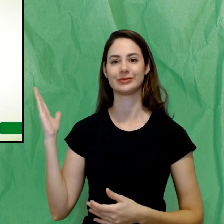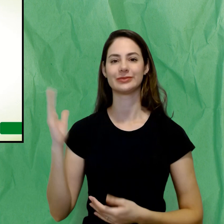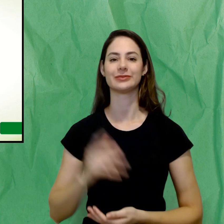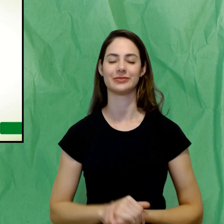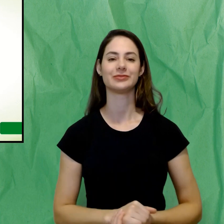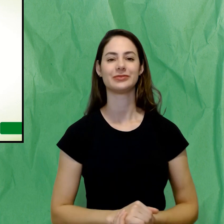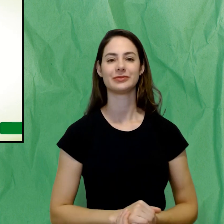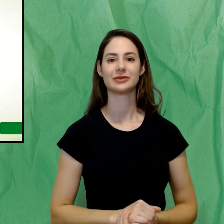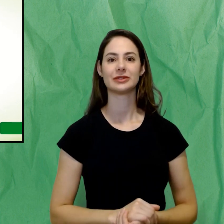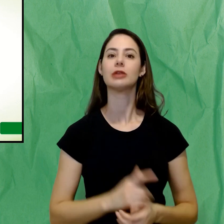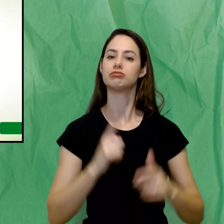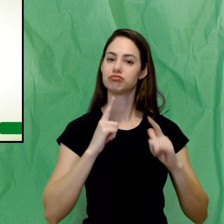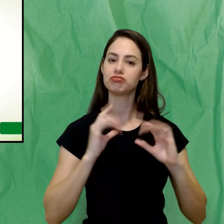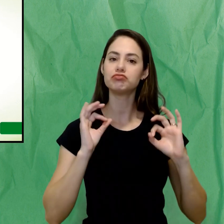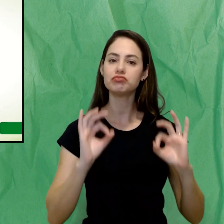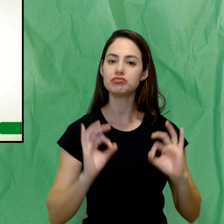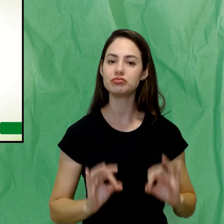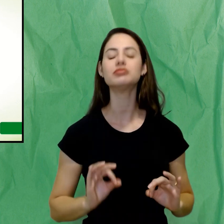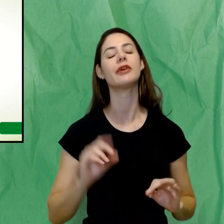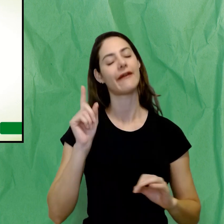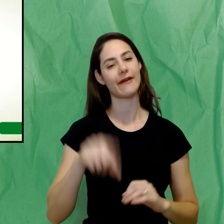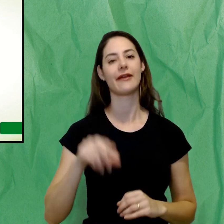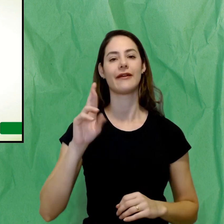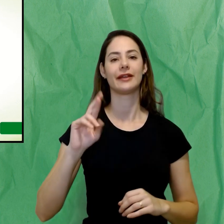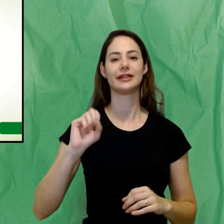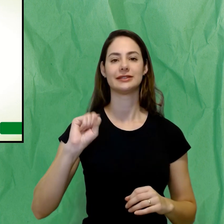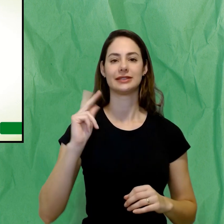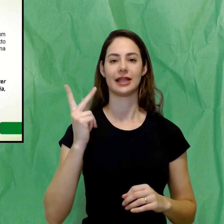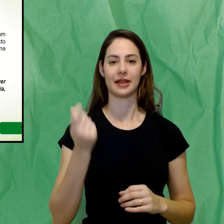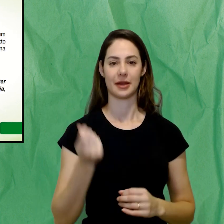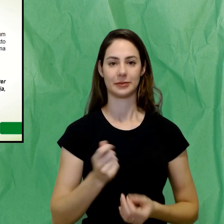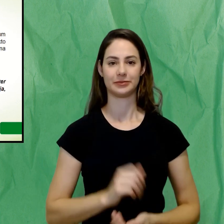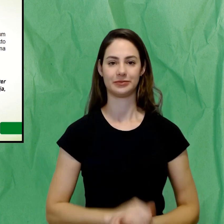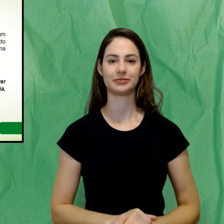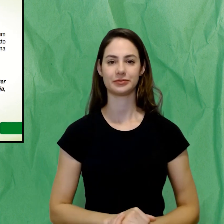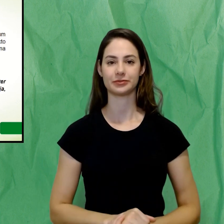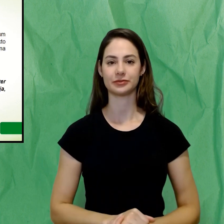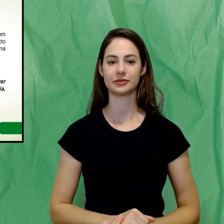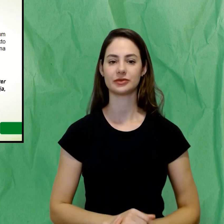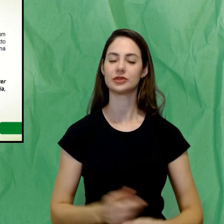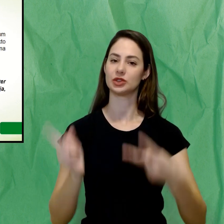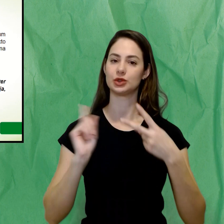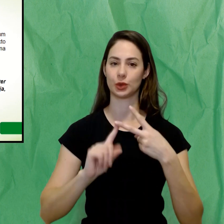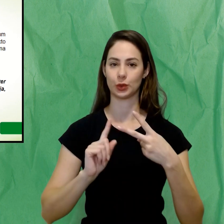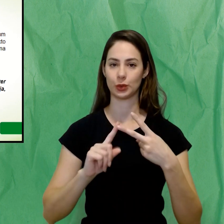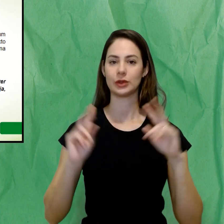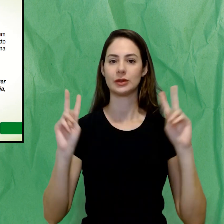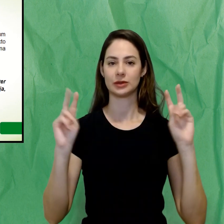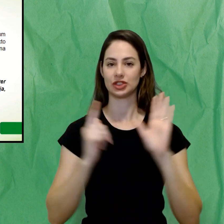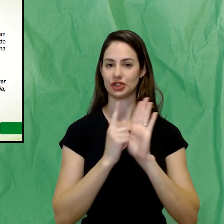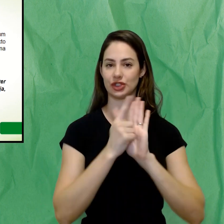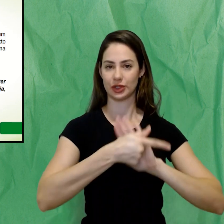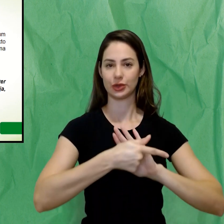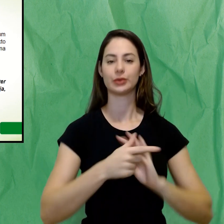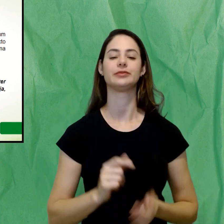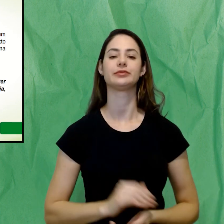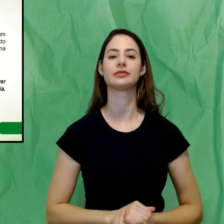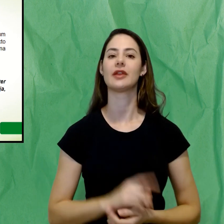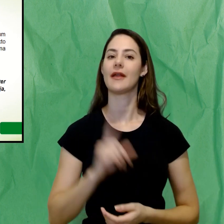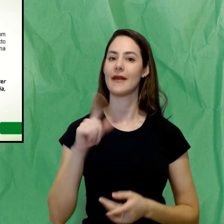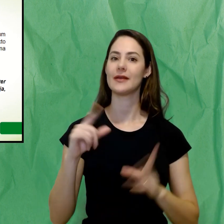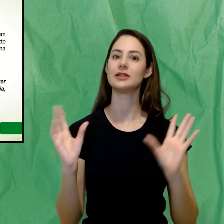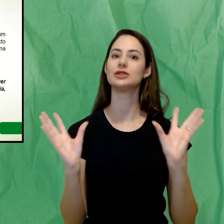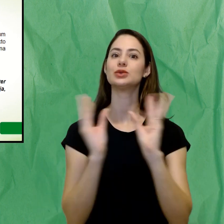Tendo isso, ele é classificado como uma resenha. Nosso segundo gênero estudado essa semana